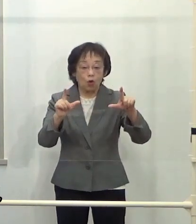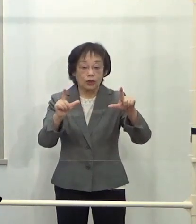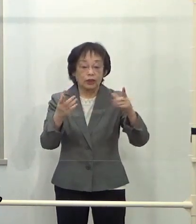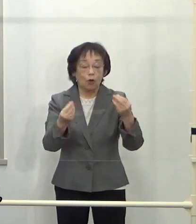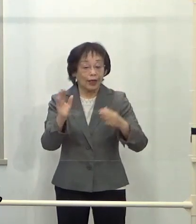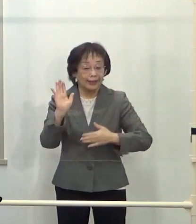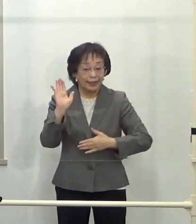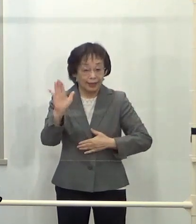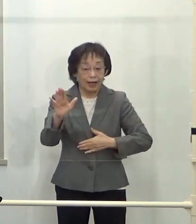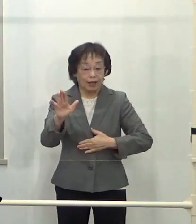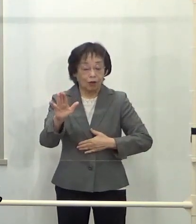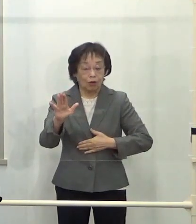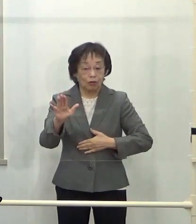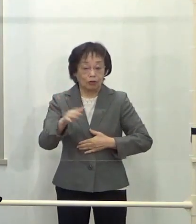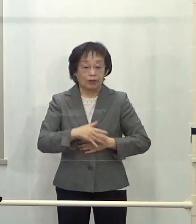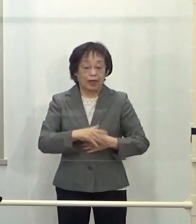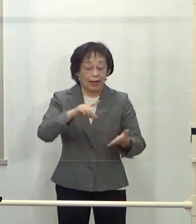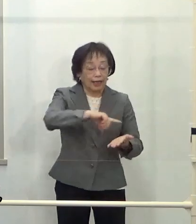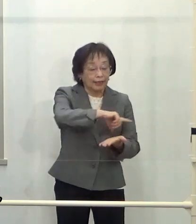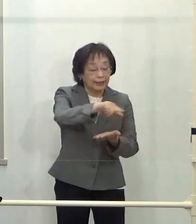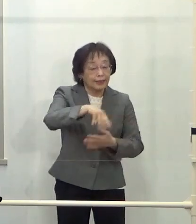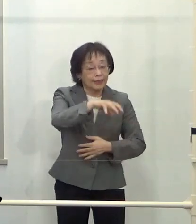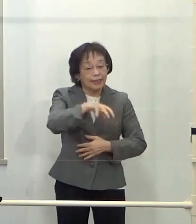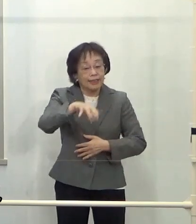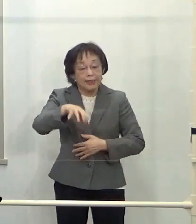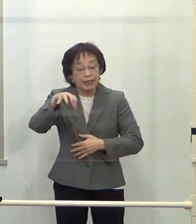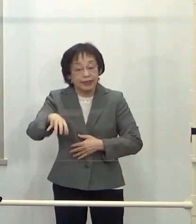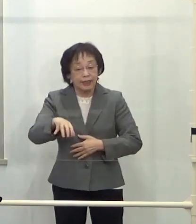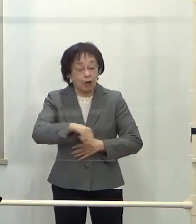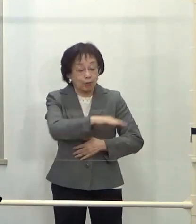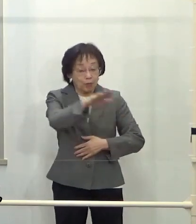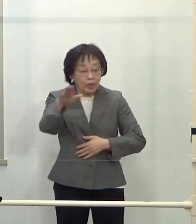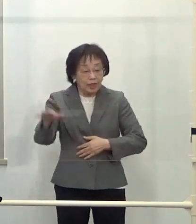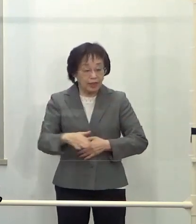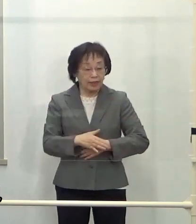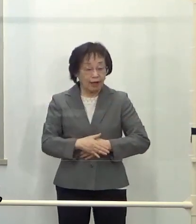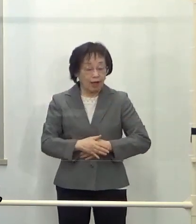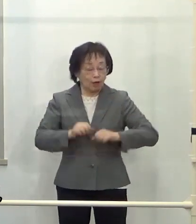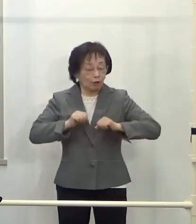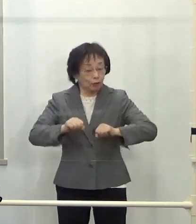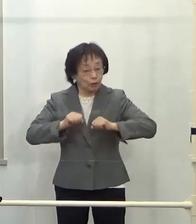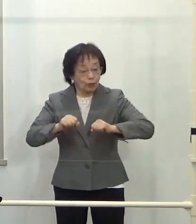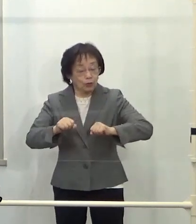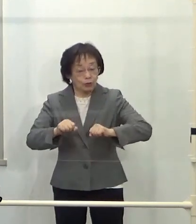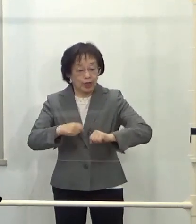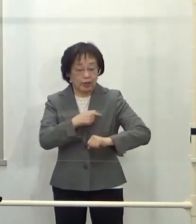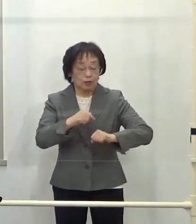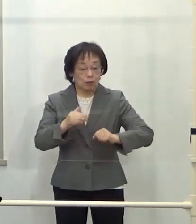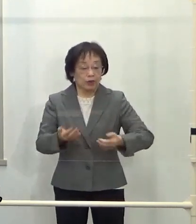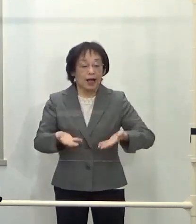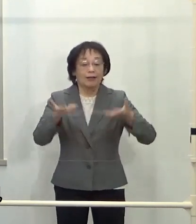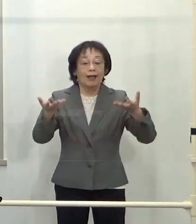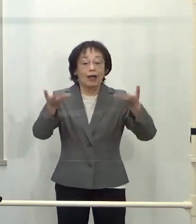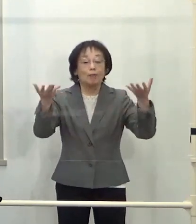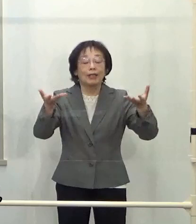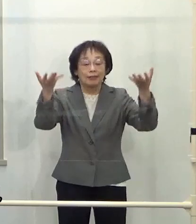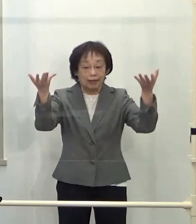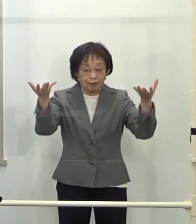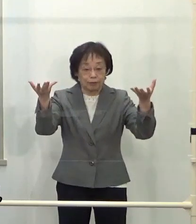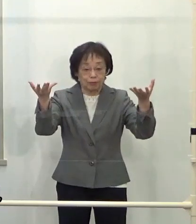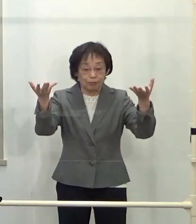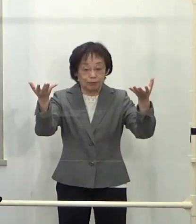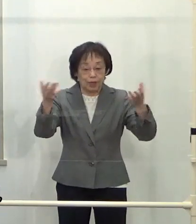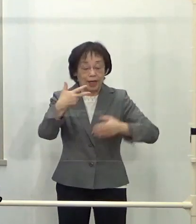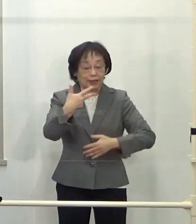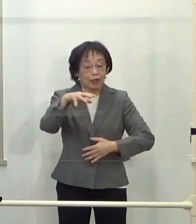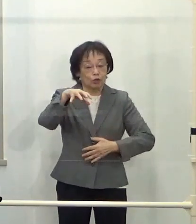さまざまな自治体において関心が一気に高まってきていると感じています。したがいまして